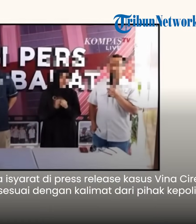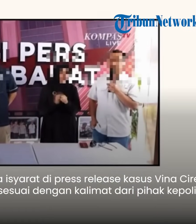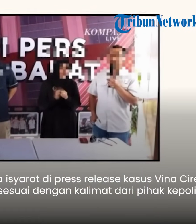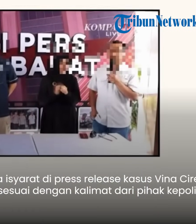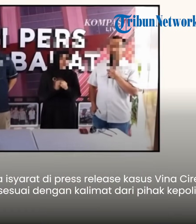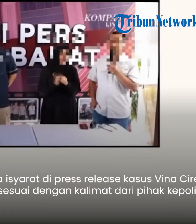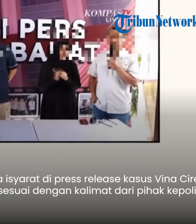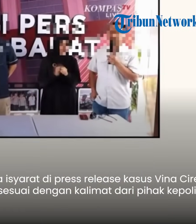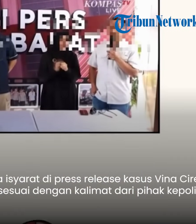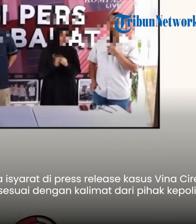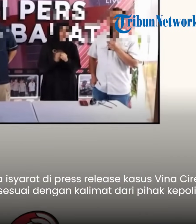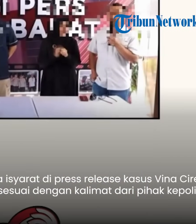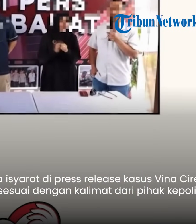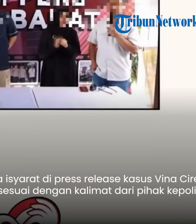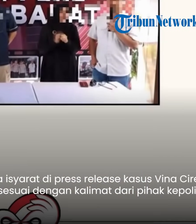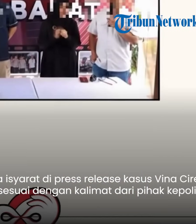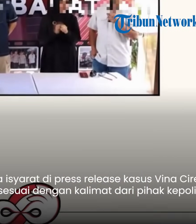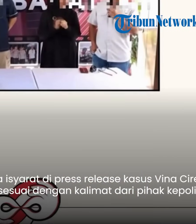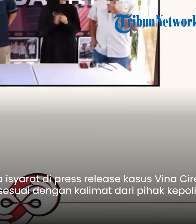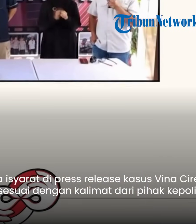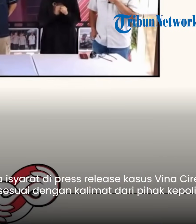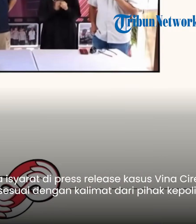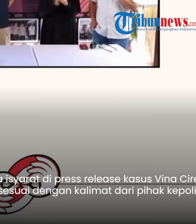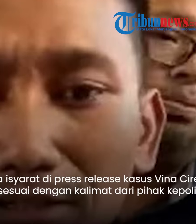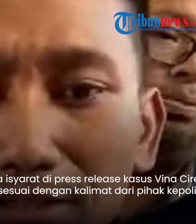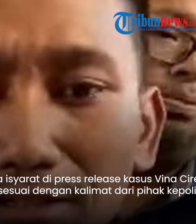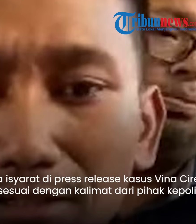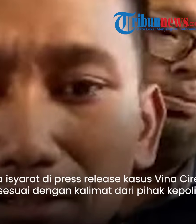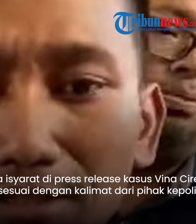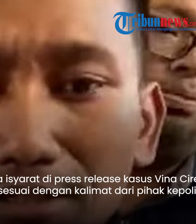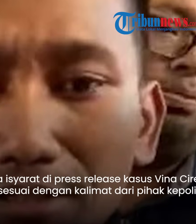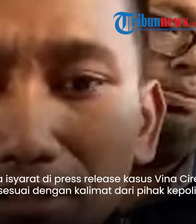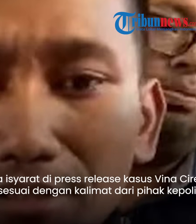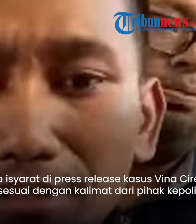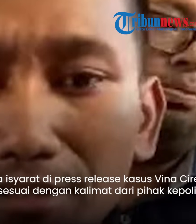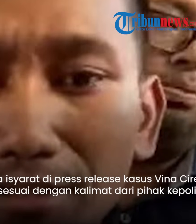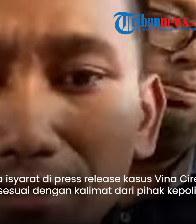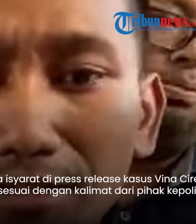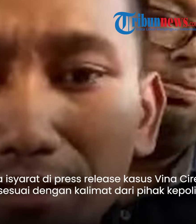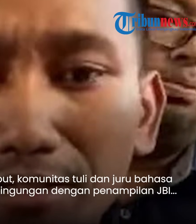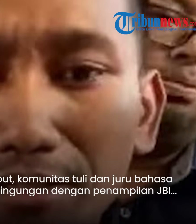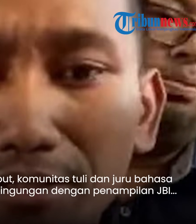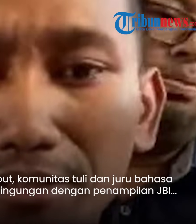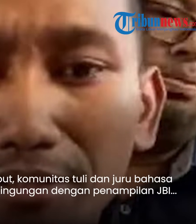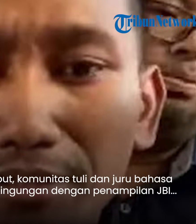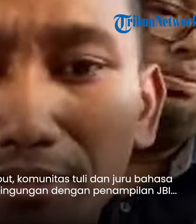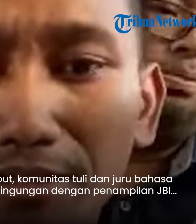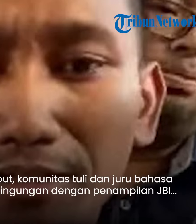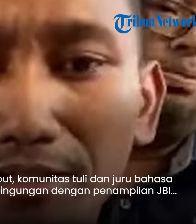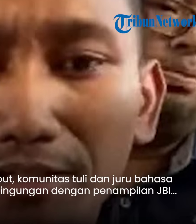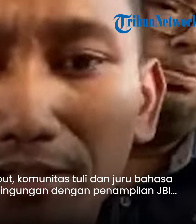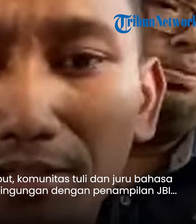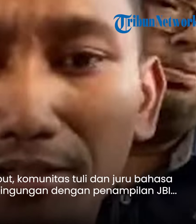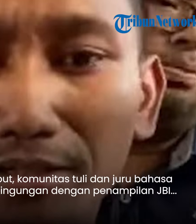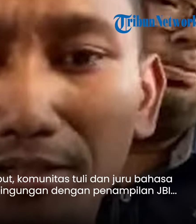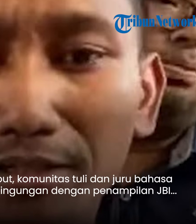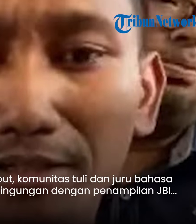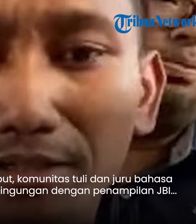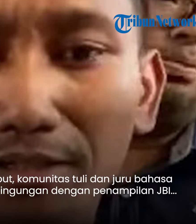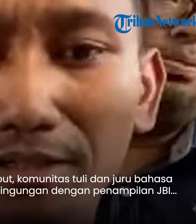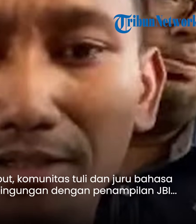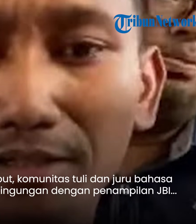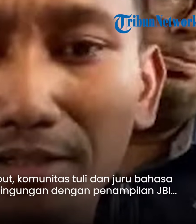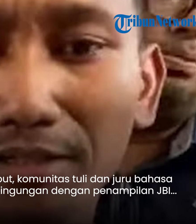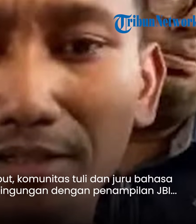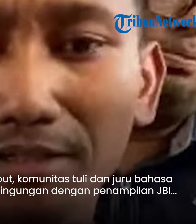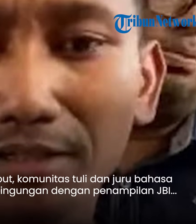Cirebon menampilkan isyarat yang tidak sesuai dengan kalimat dari pihak kepolisian. Karena keanehan tersebut, komunitas